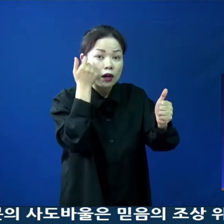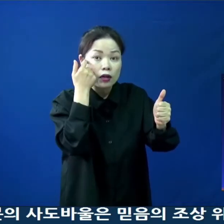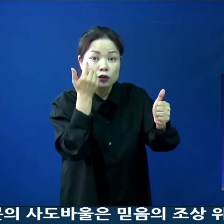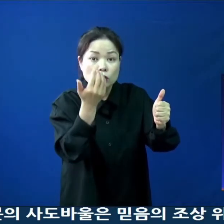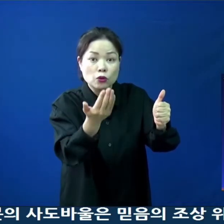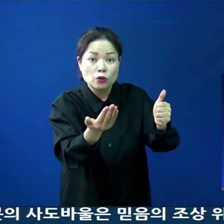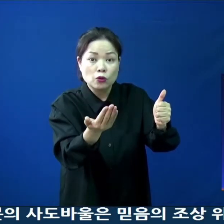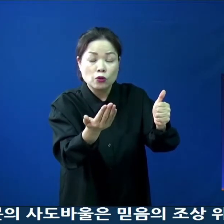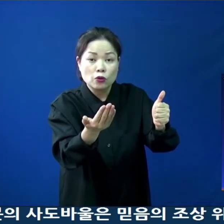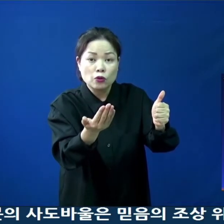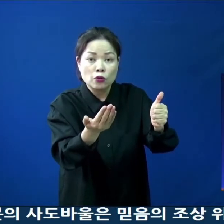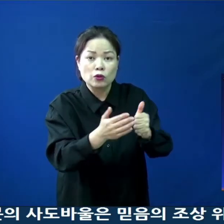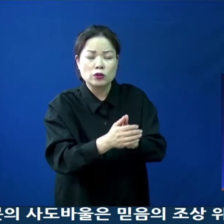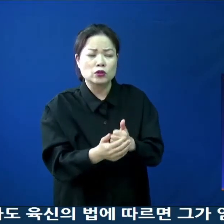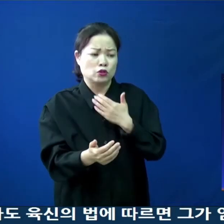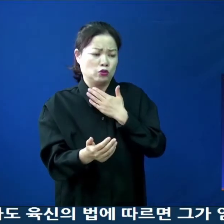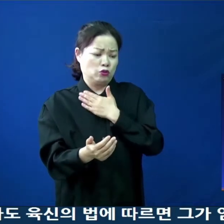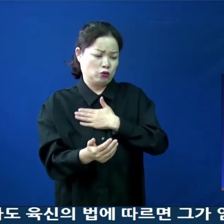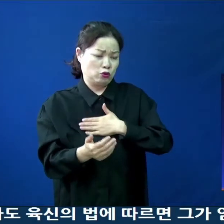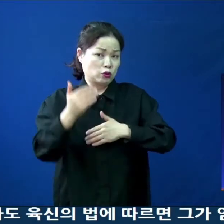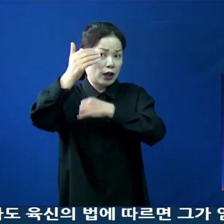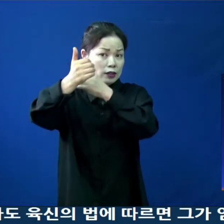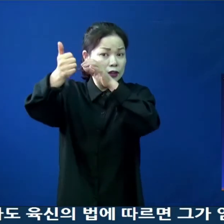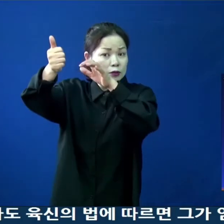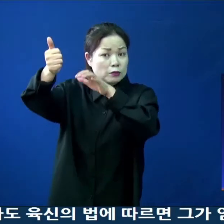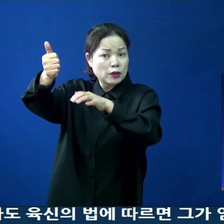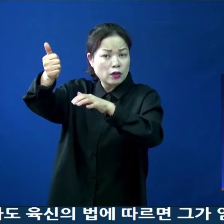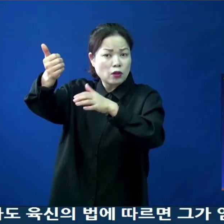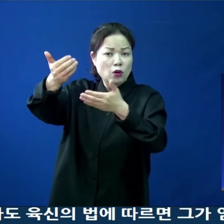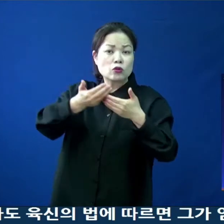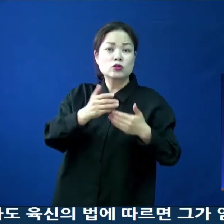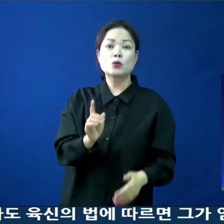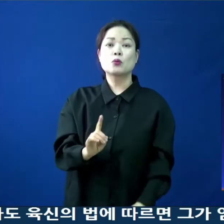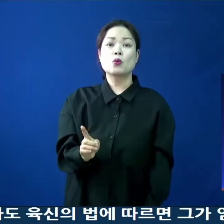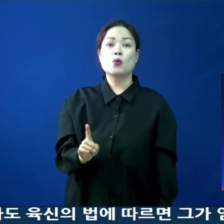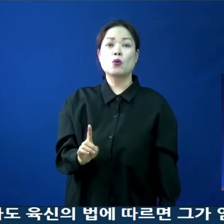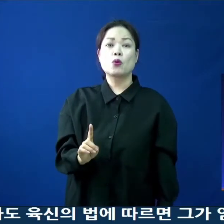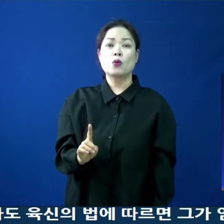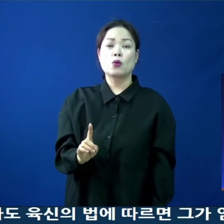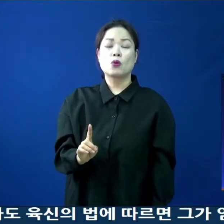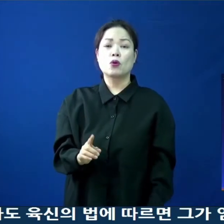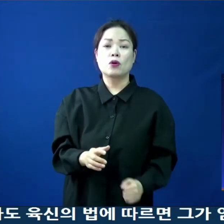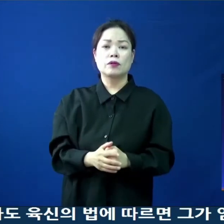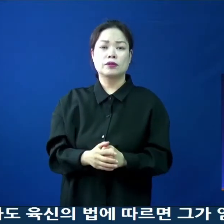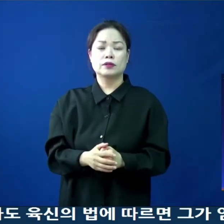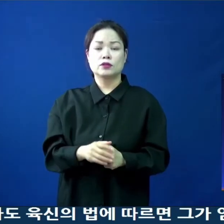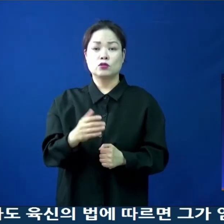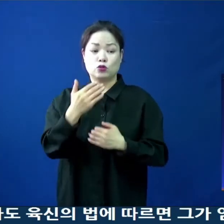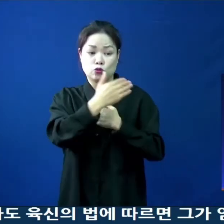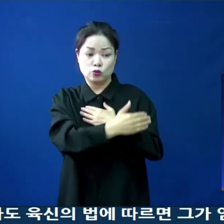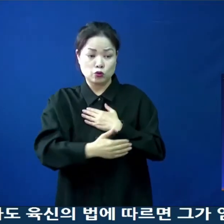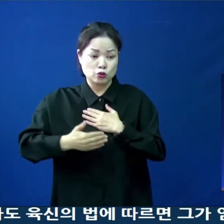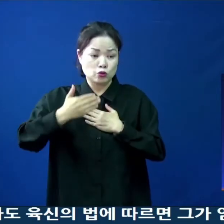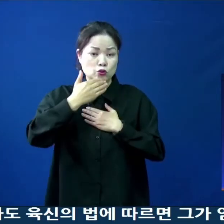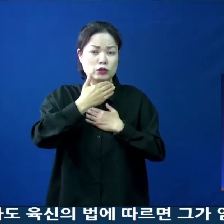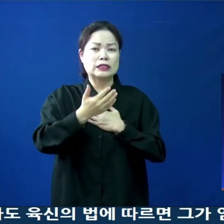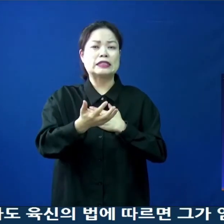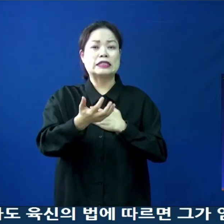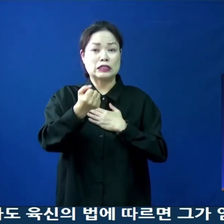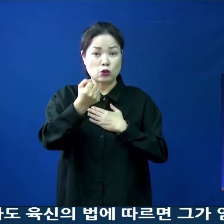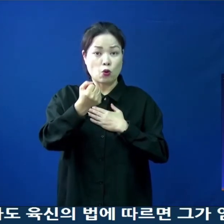하리요? 육신으로 하나님 앞에 얻은 것이 무엇이냐? 여기서 육신으로라는